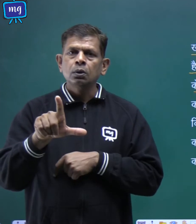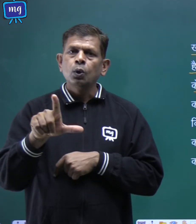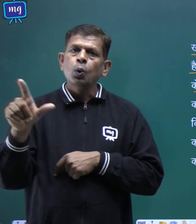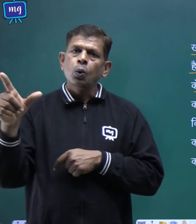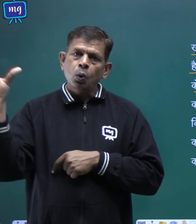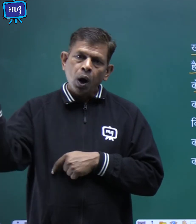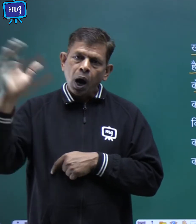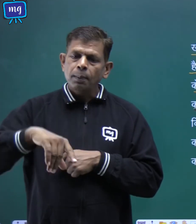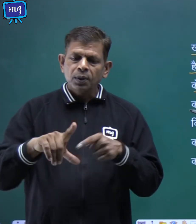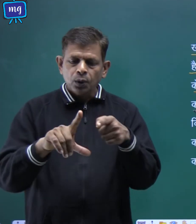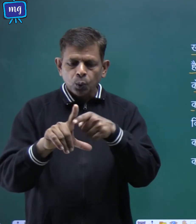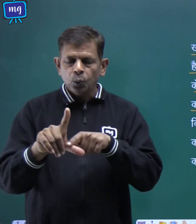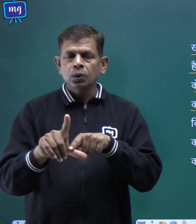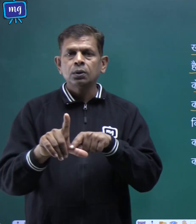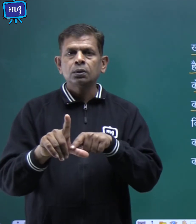आपतन कोण,